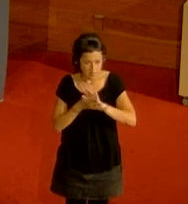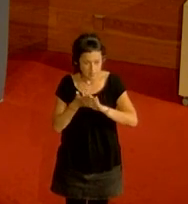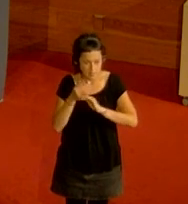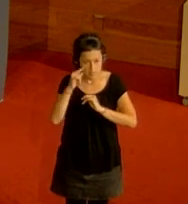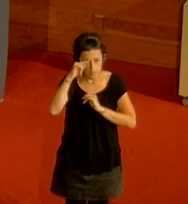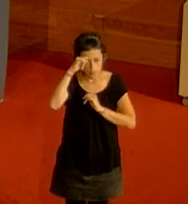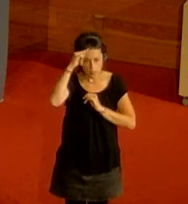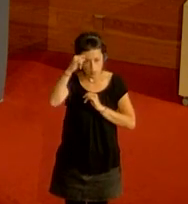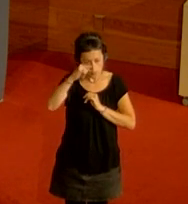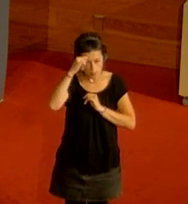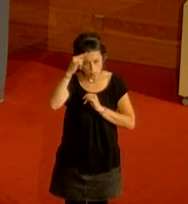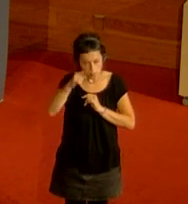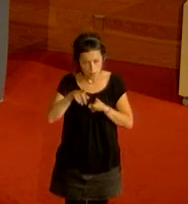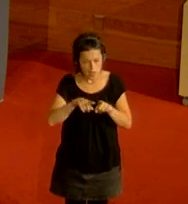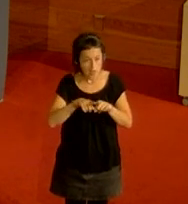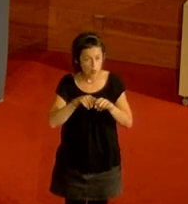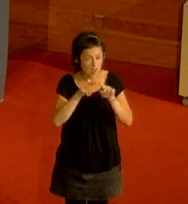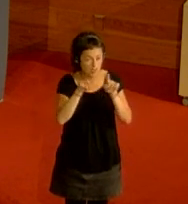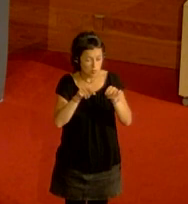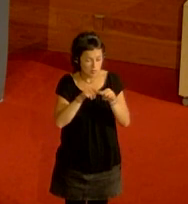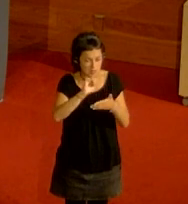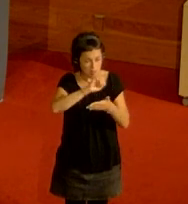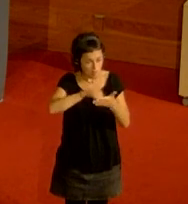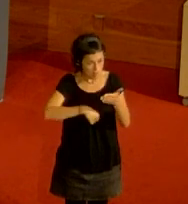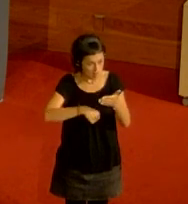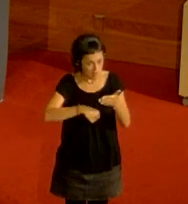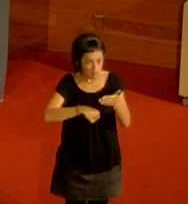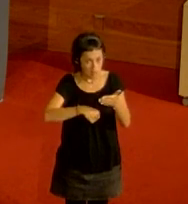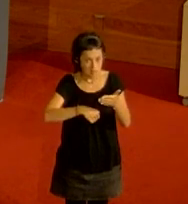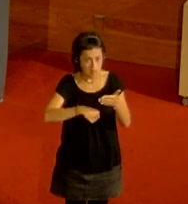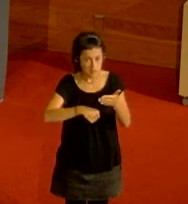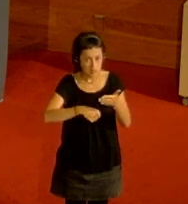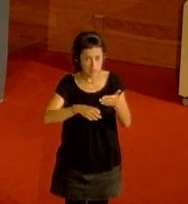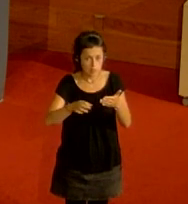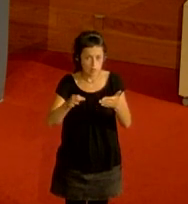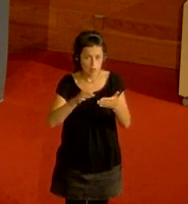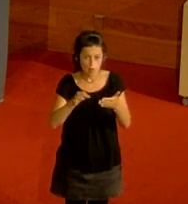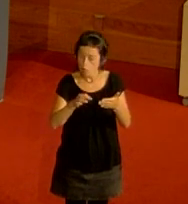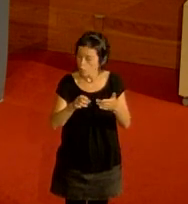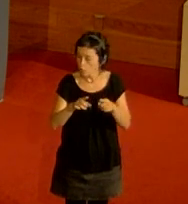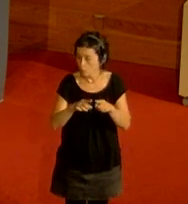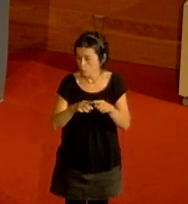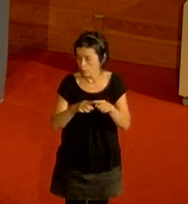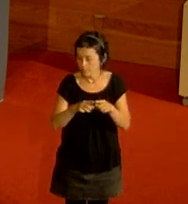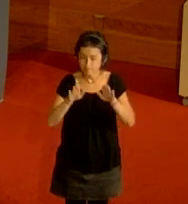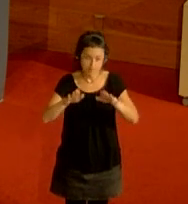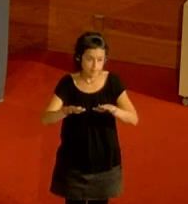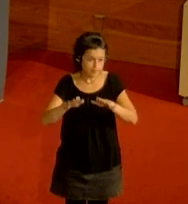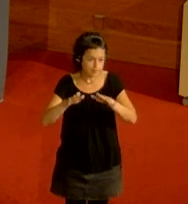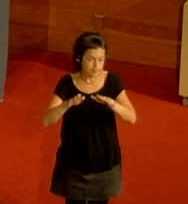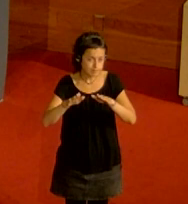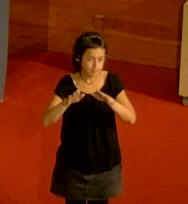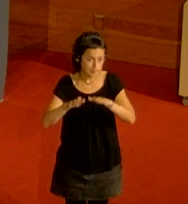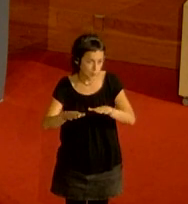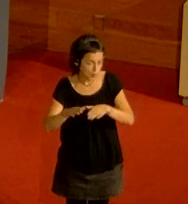como como casilla vacía como espacio vacío o como elogio del párpado un elogio del párpado que en un mundo